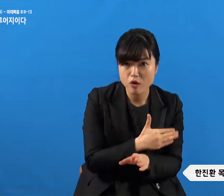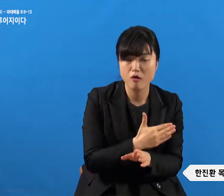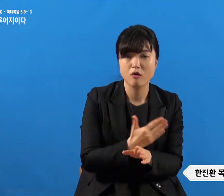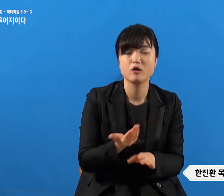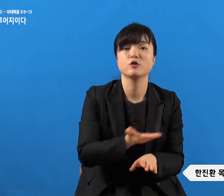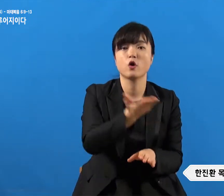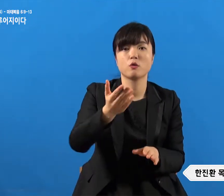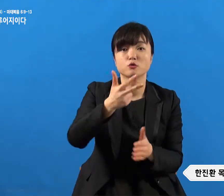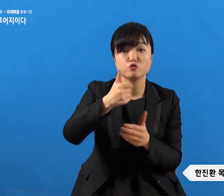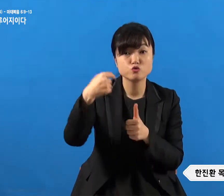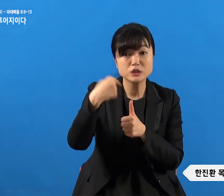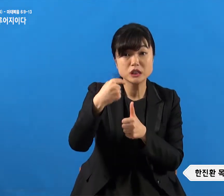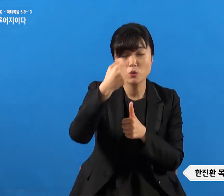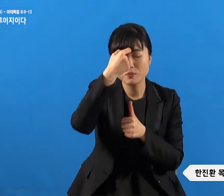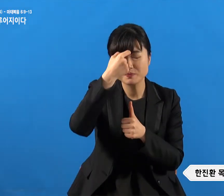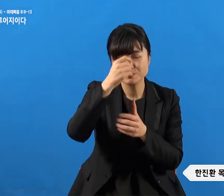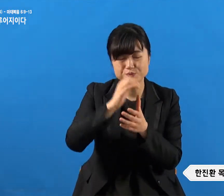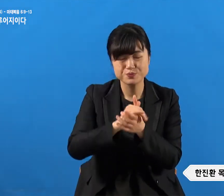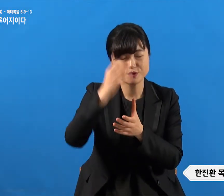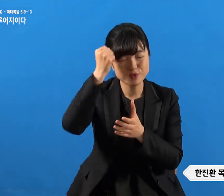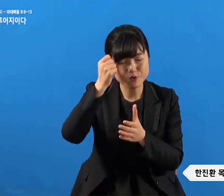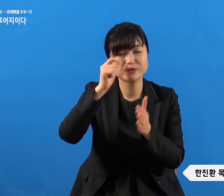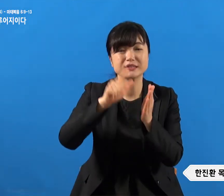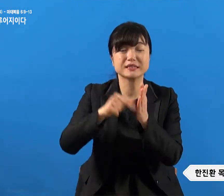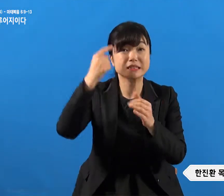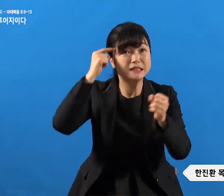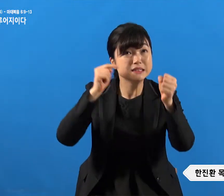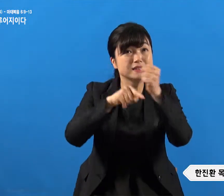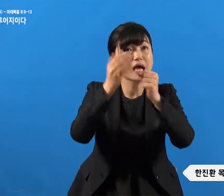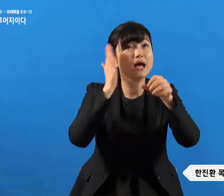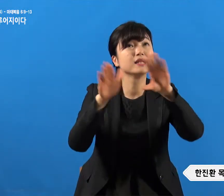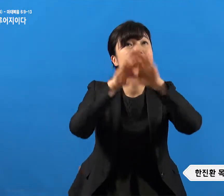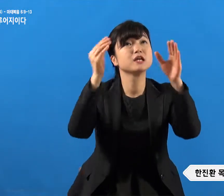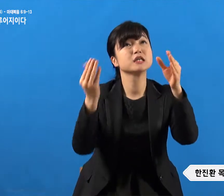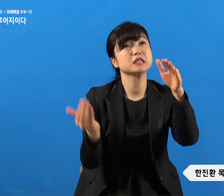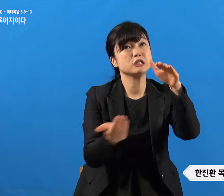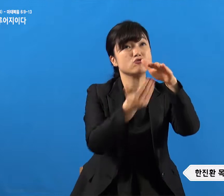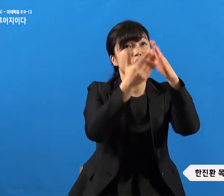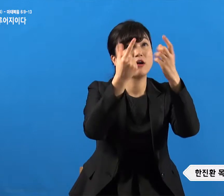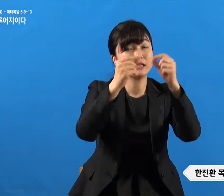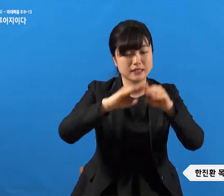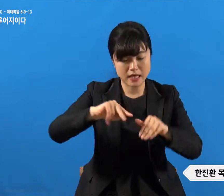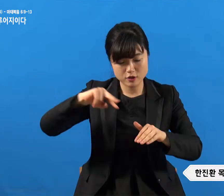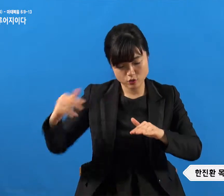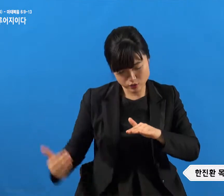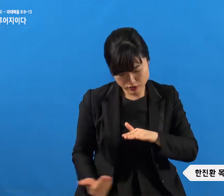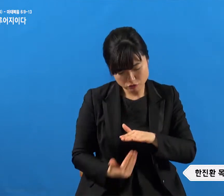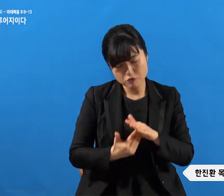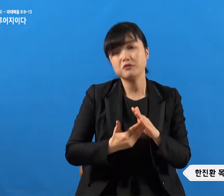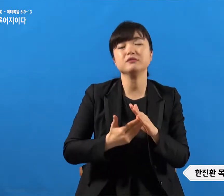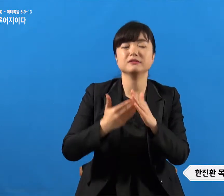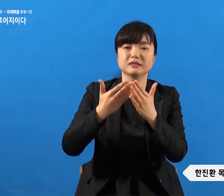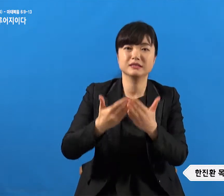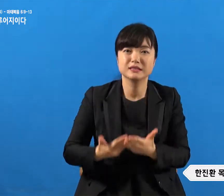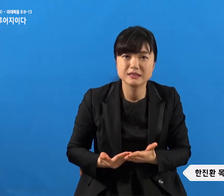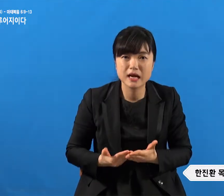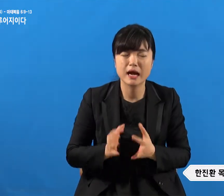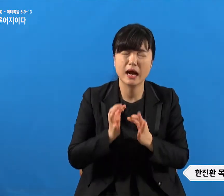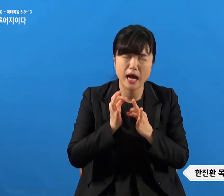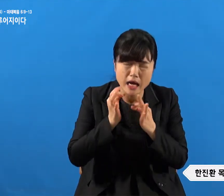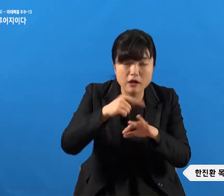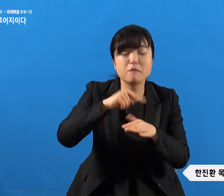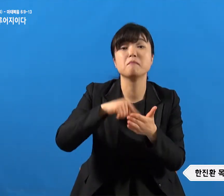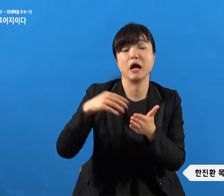이제부터 여러분 주기도문 외우실 때에 뜻이 하늘에서 이루어진 것 같이 땅에서도 이루어지이다.